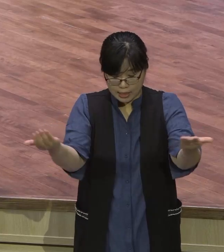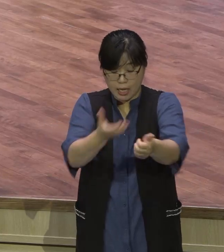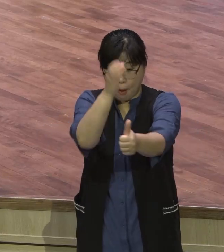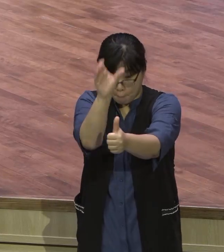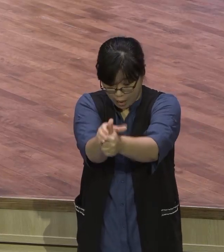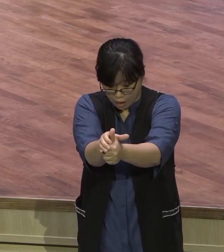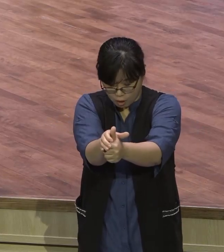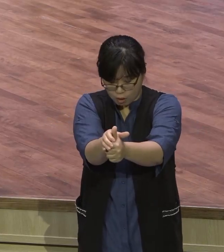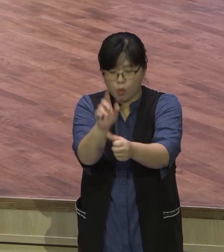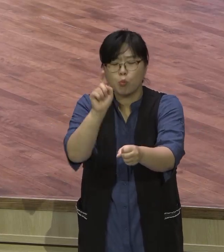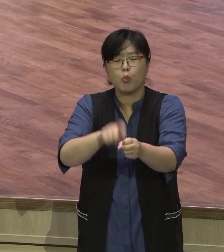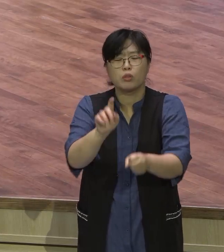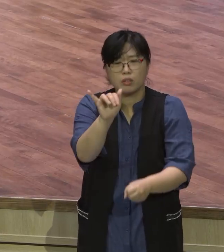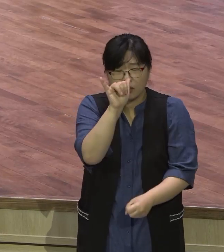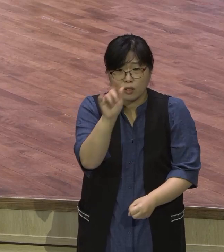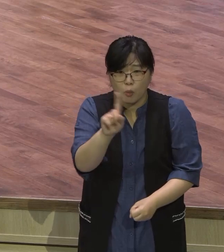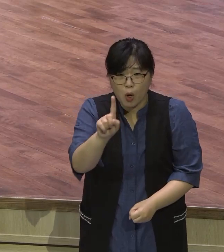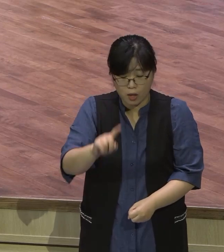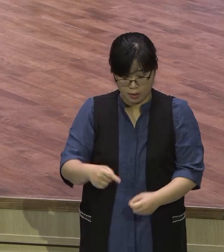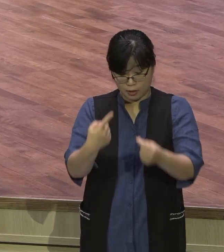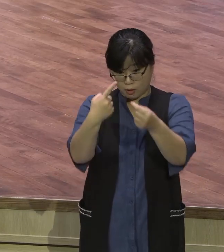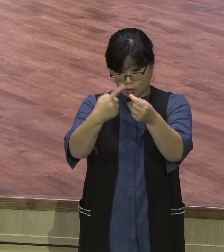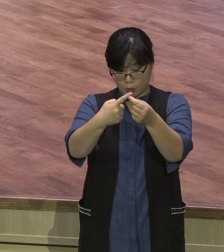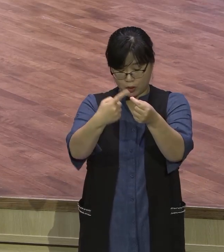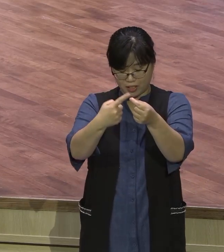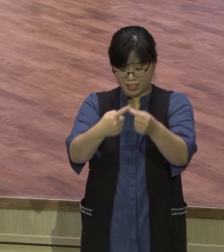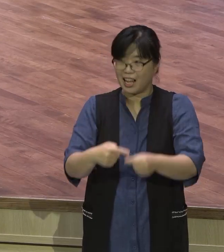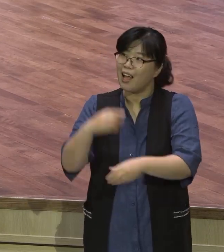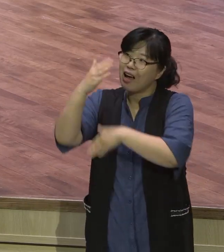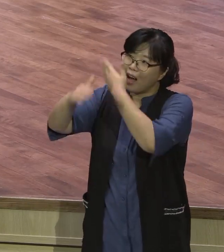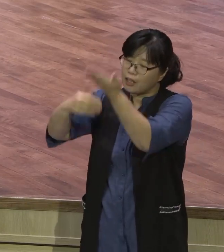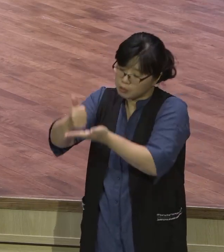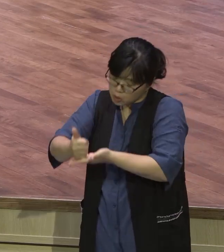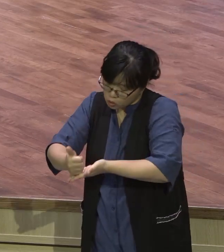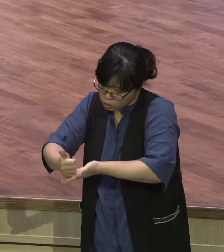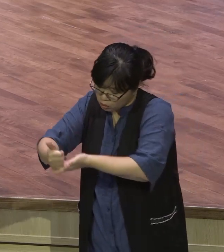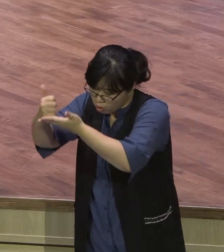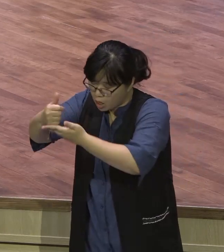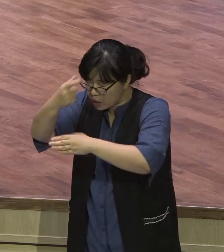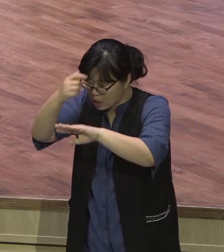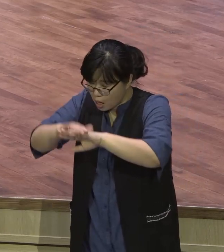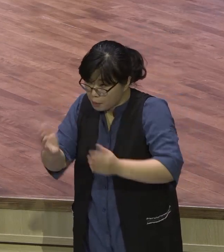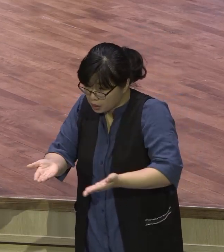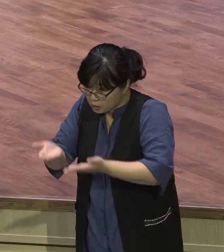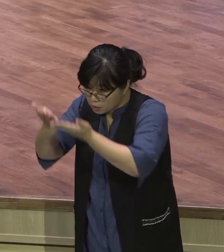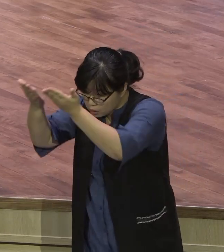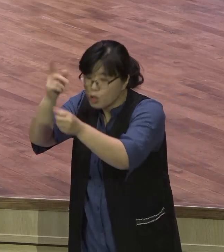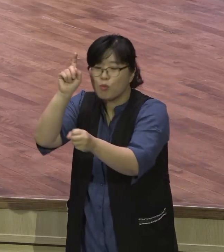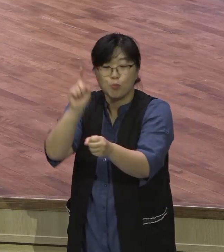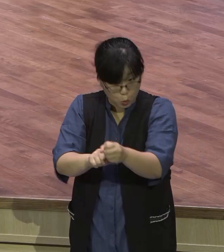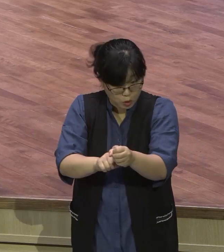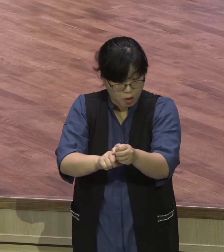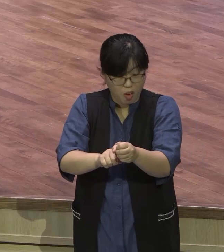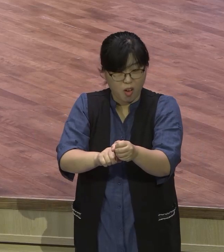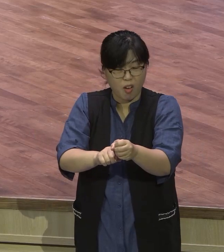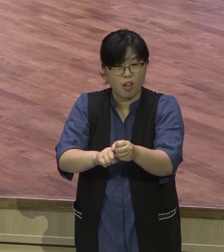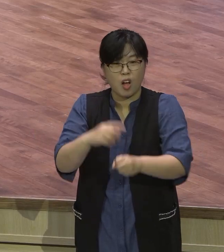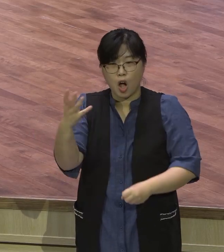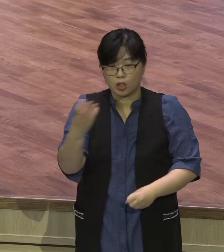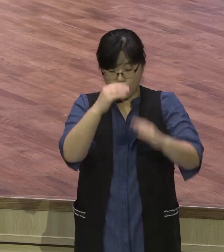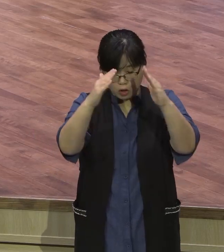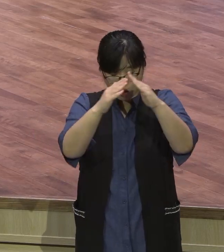것으로서 성막에서 제사를 짐대했습니다. 제사짐대 요즘 말하면 예배죠. 예배를 짐대하는 것